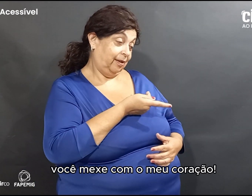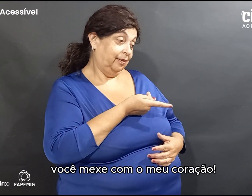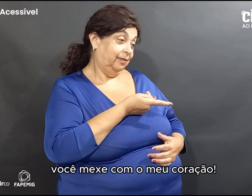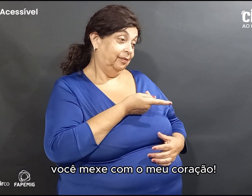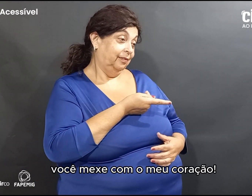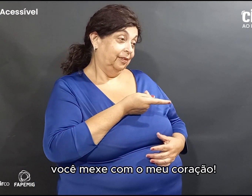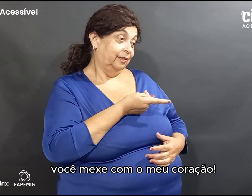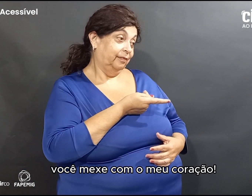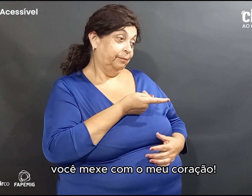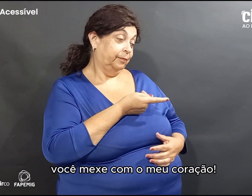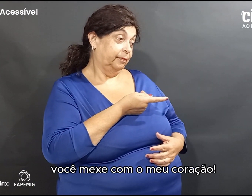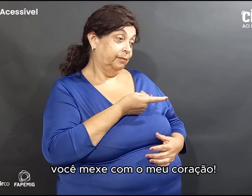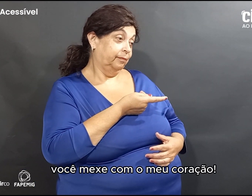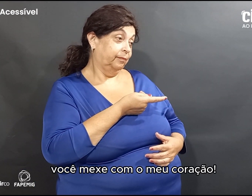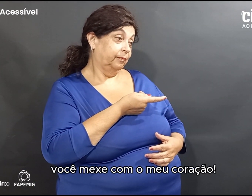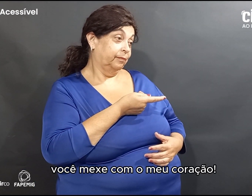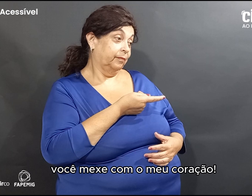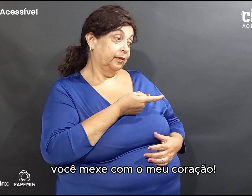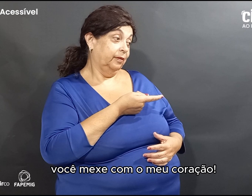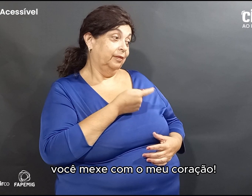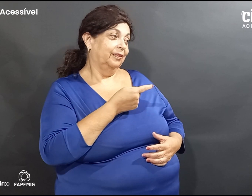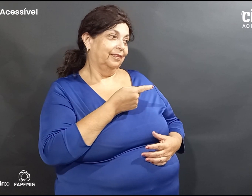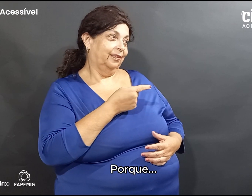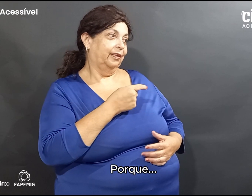com o meu coração. Porque